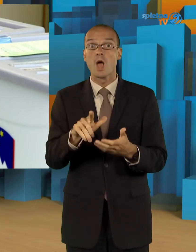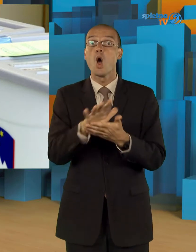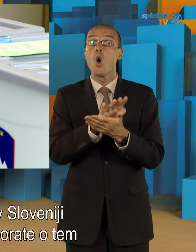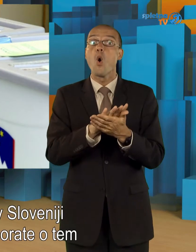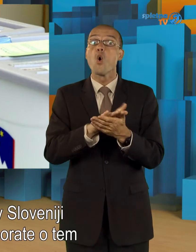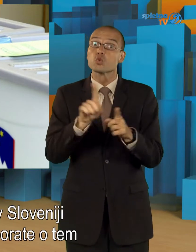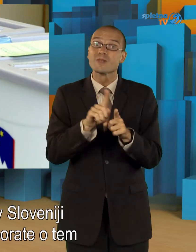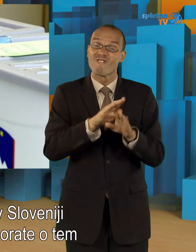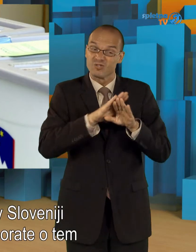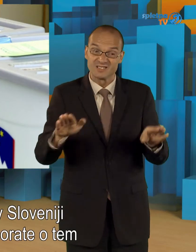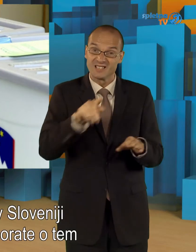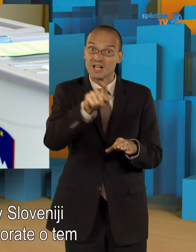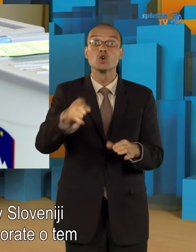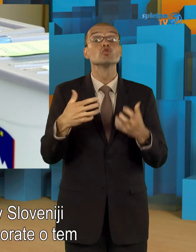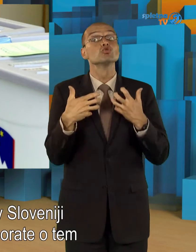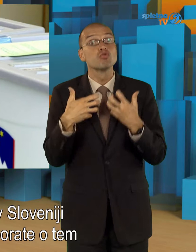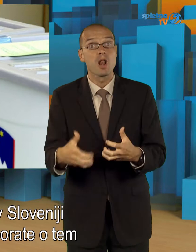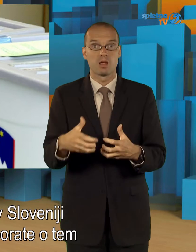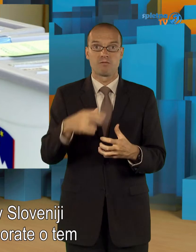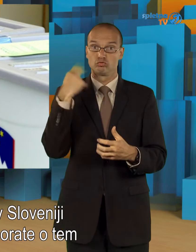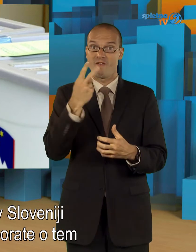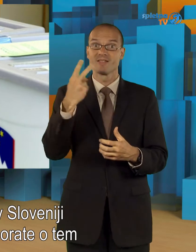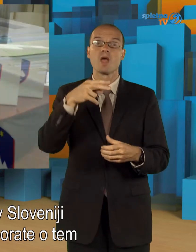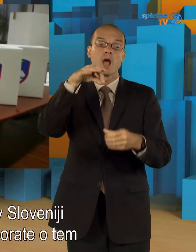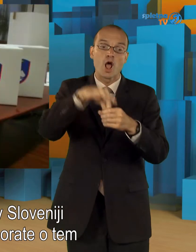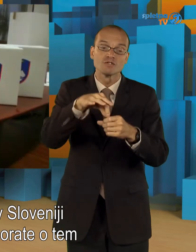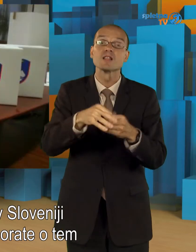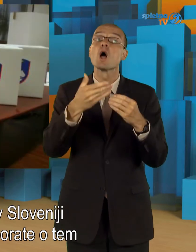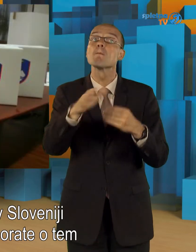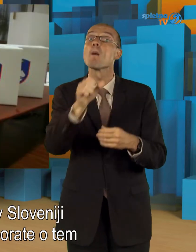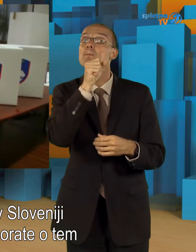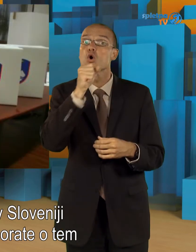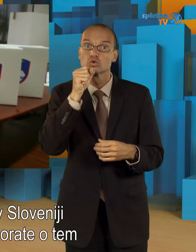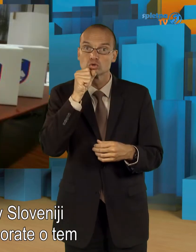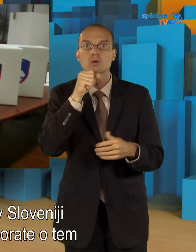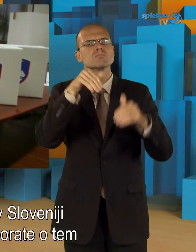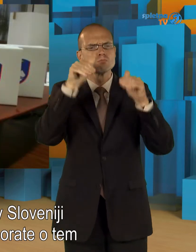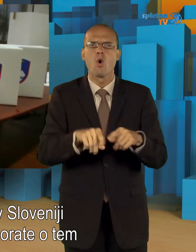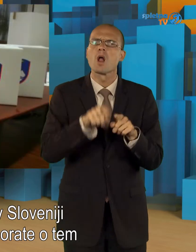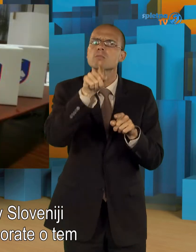Tudi vsi, ki želite v Sloveniji glasovati po pošti, morate o tem obvestiti vašo okrajno volilno komisijo.